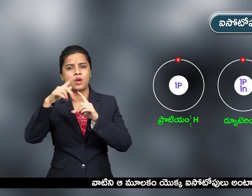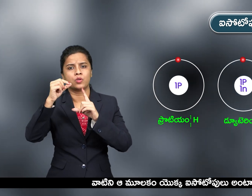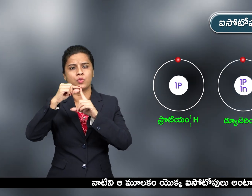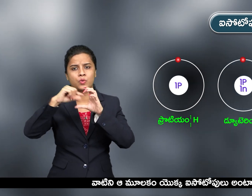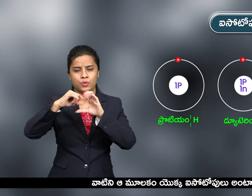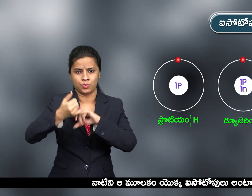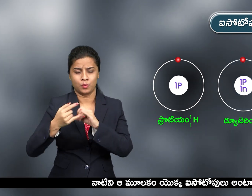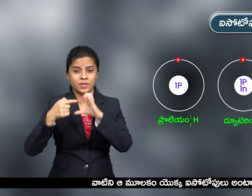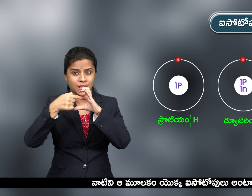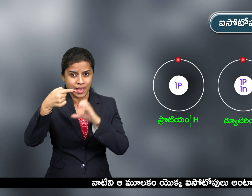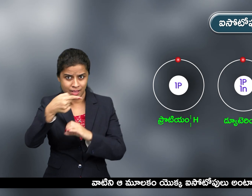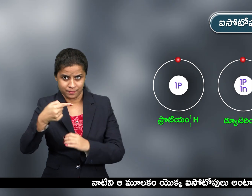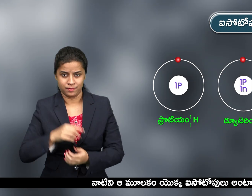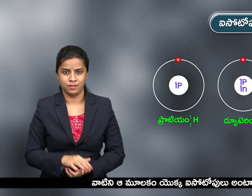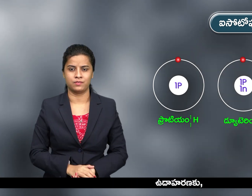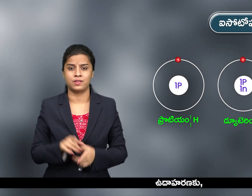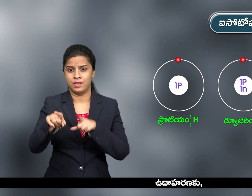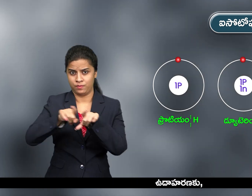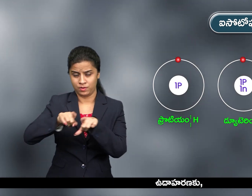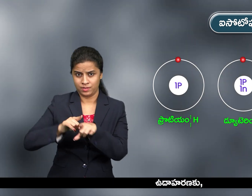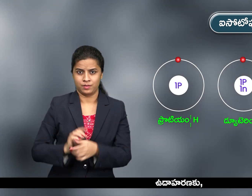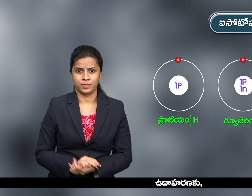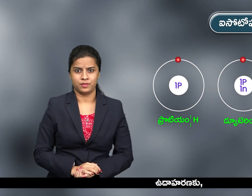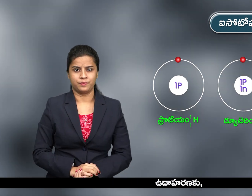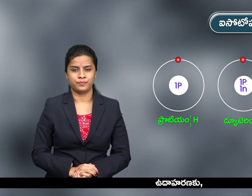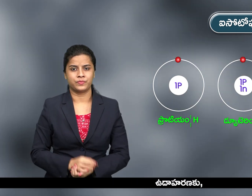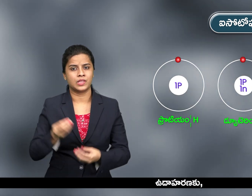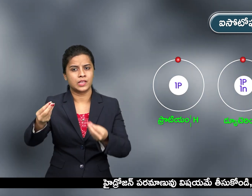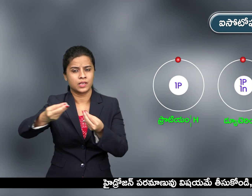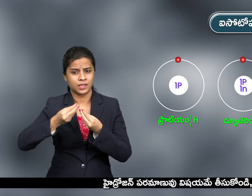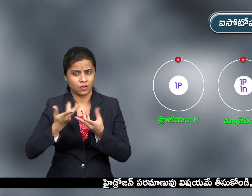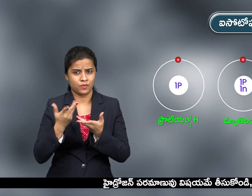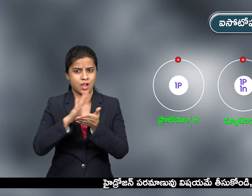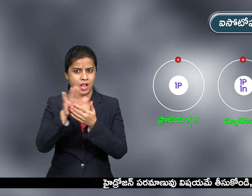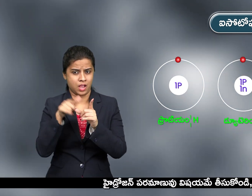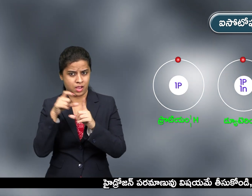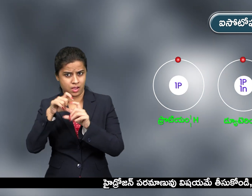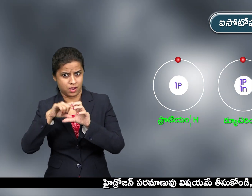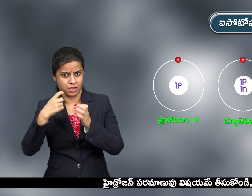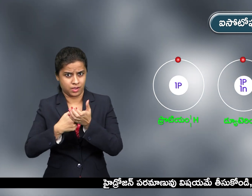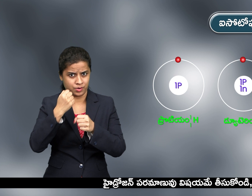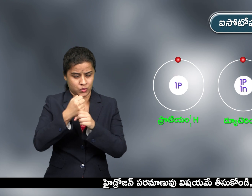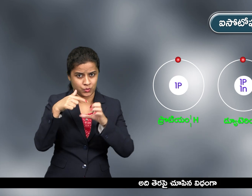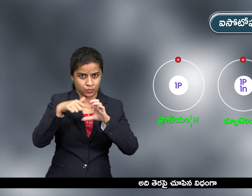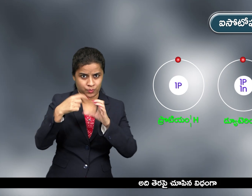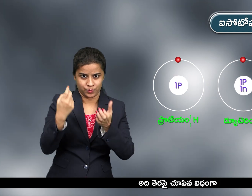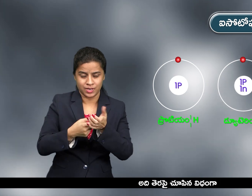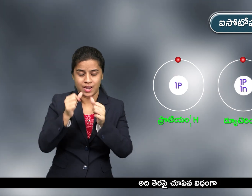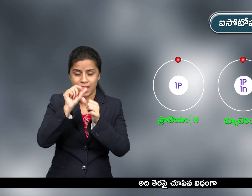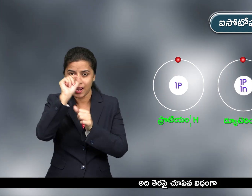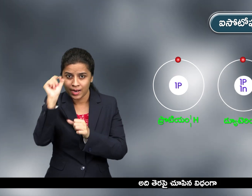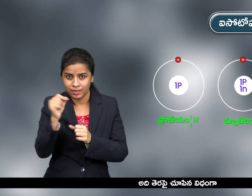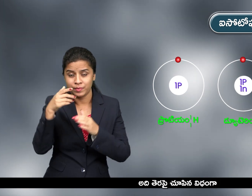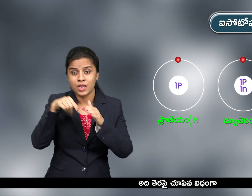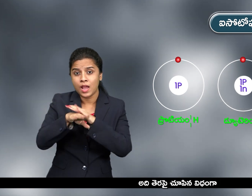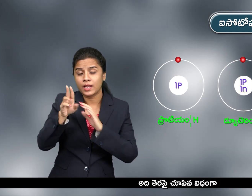యొక్క ఐసోటోపులు అంటారు. ఉదాహరణకు హైడ్రోజన్ పరమాణువు విషయమే తీసుకోండి. అది